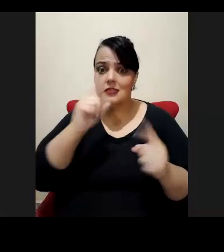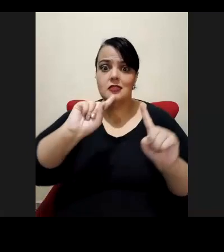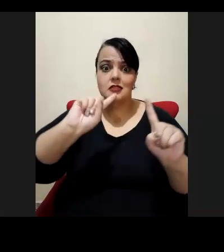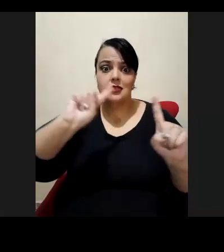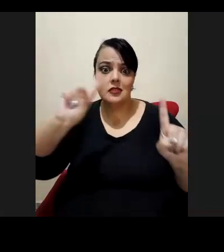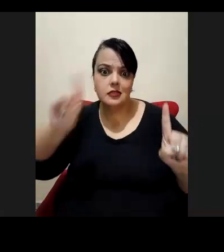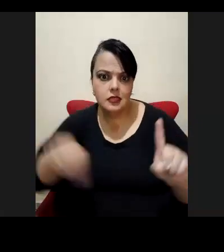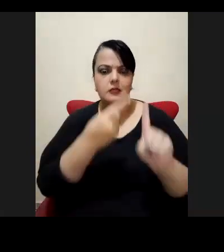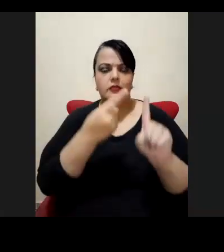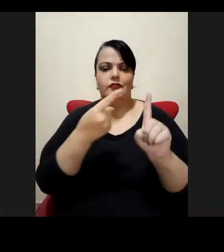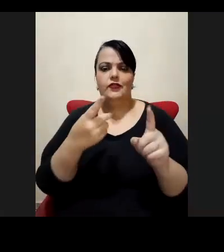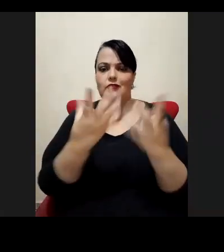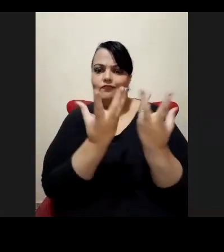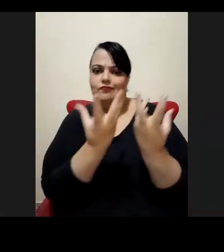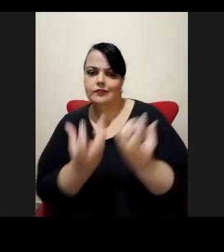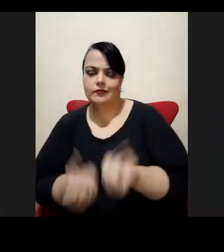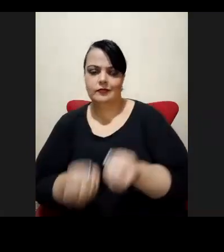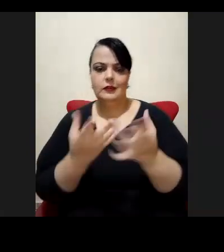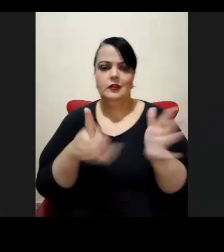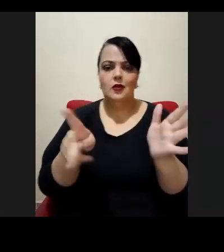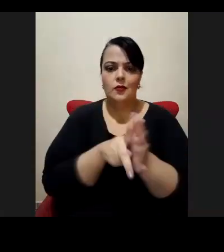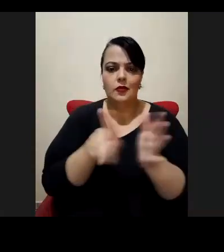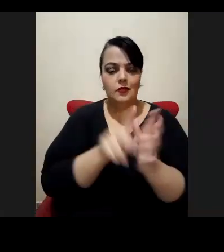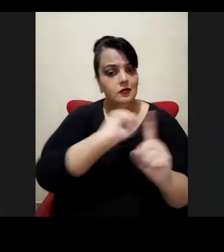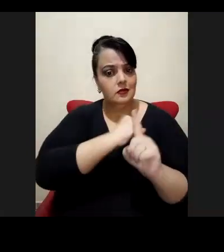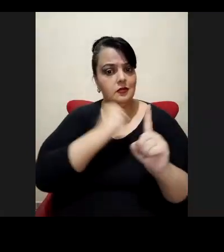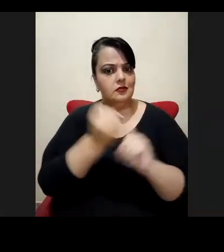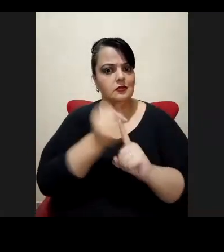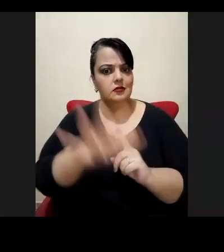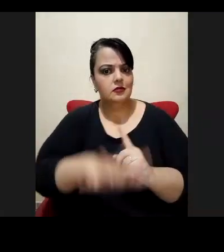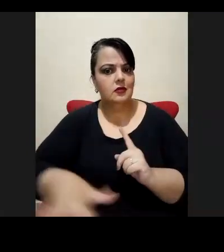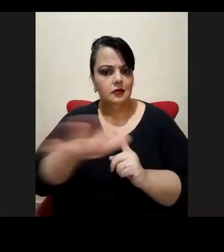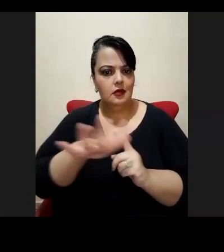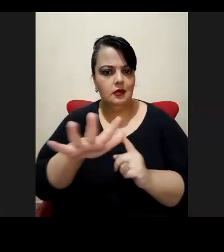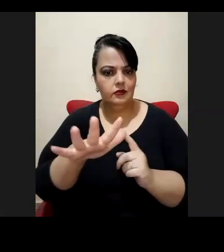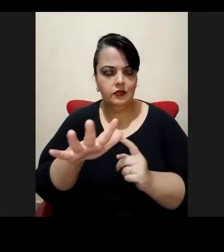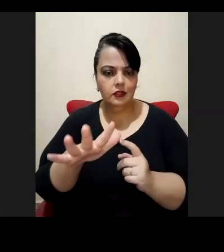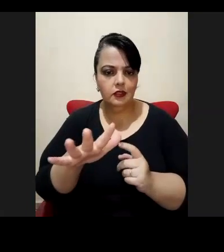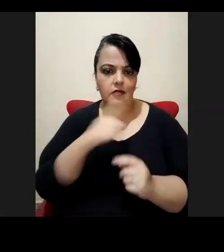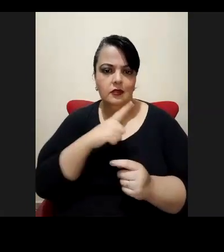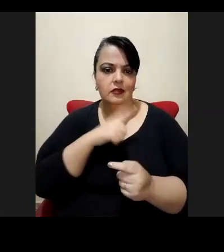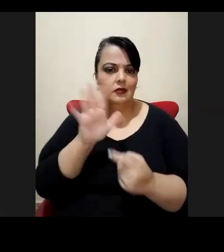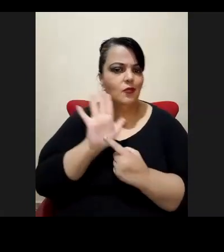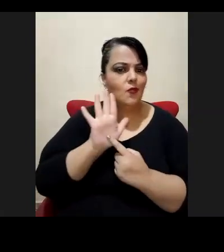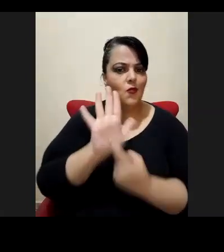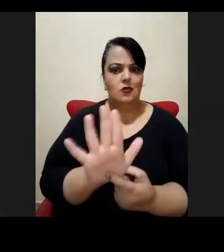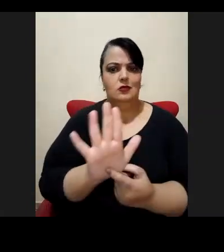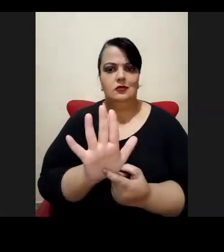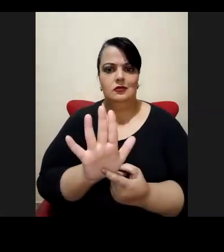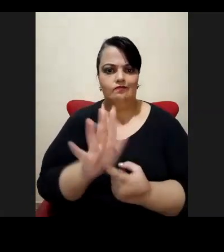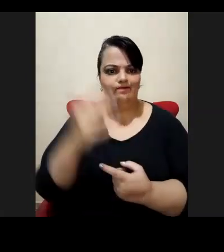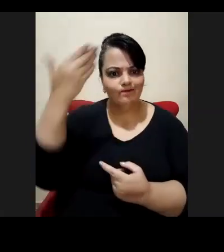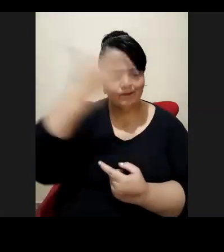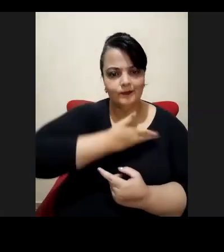aceitação, porque a validação social ela está expressa de uma maneira pública, né,